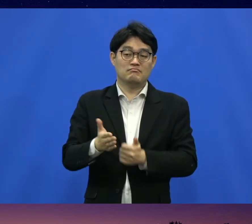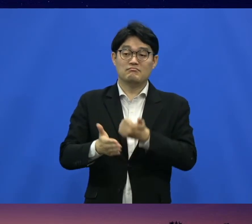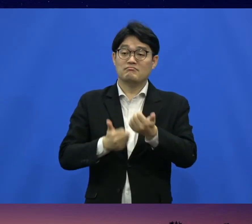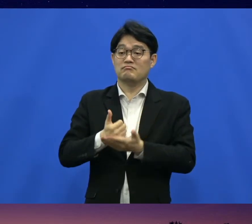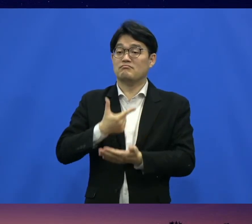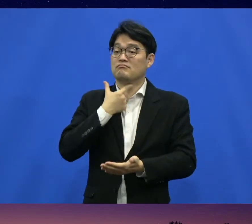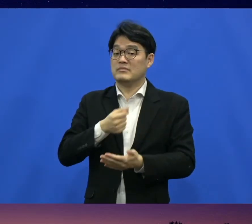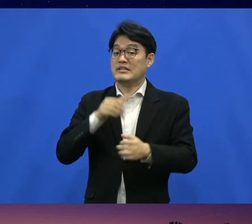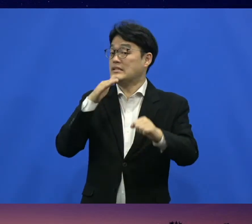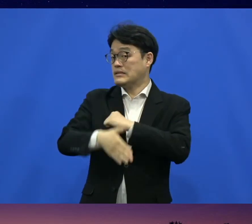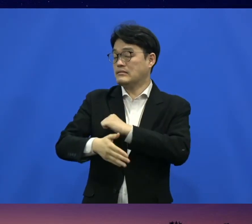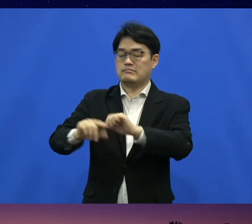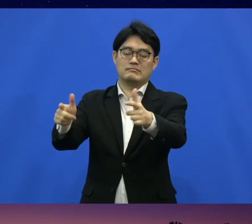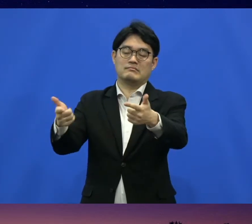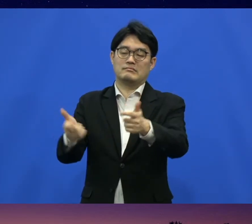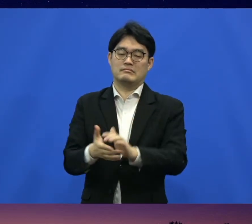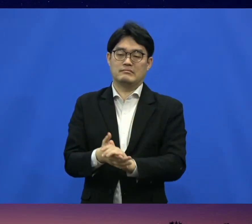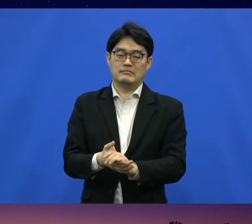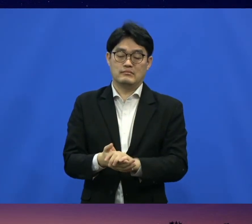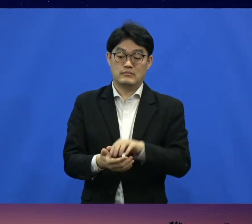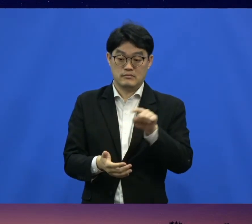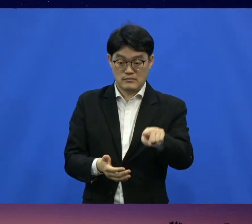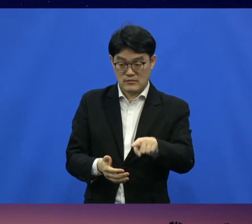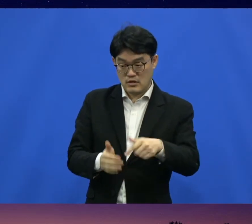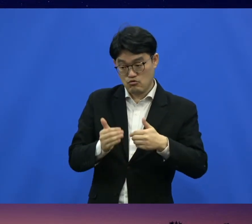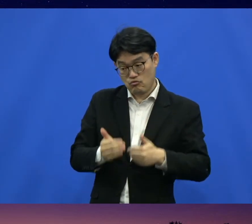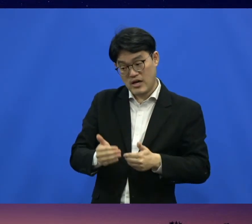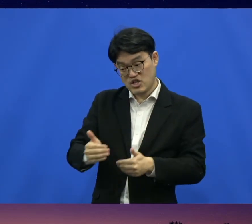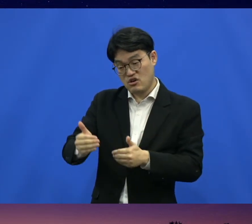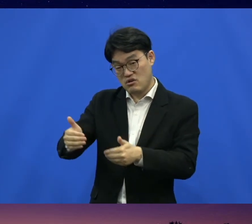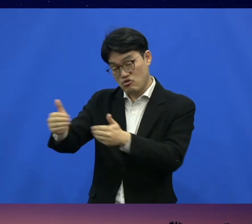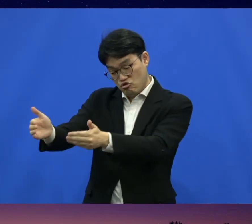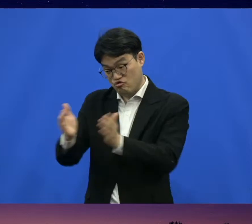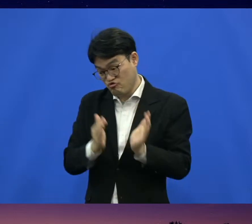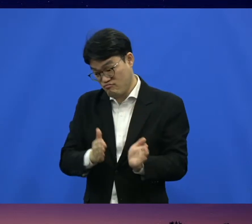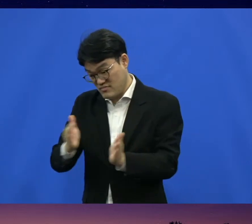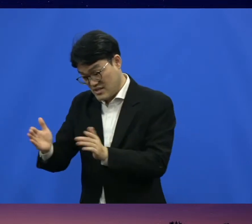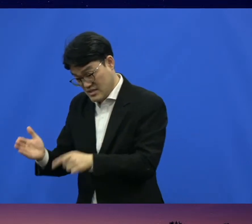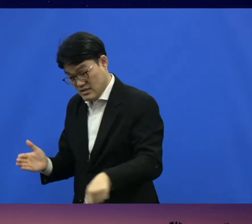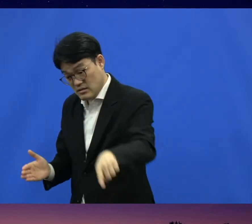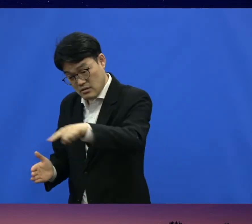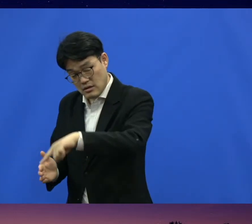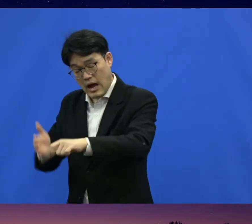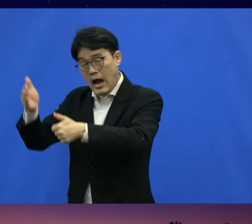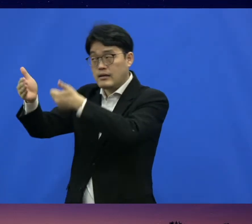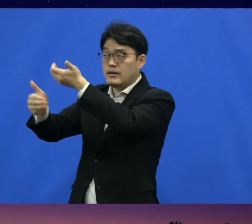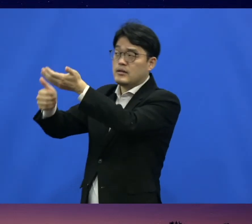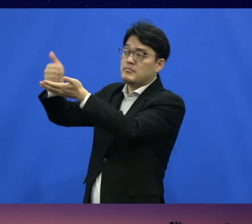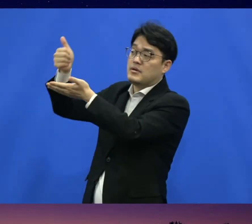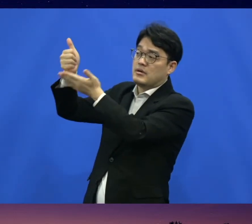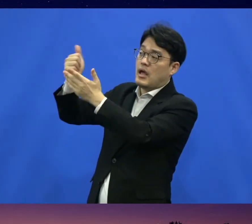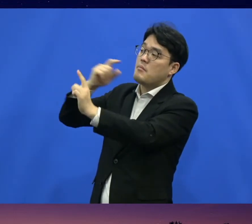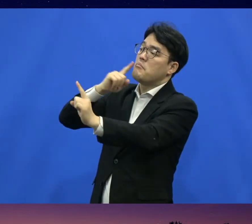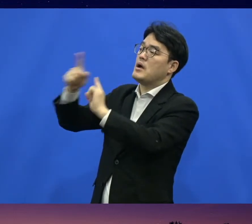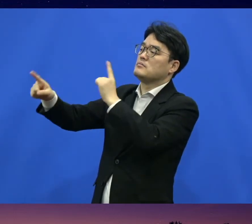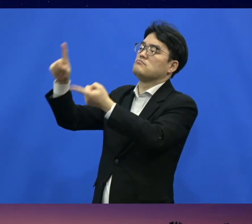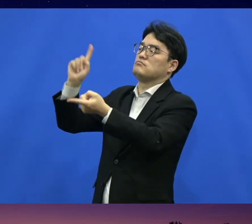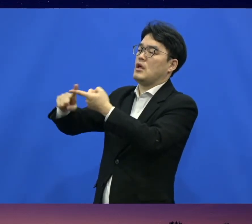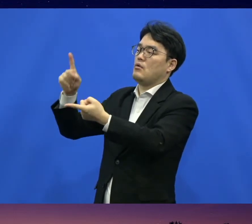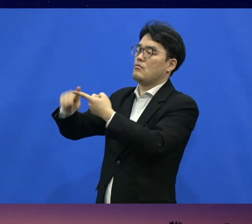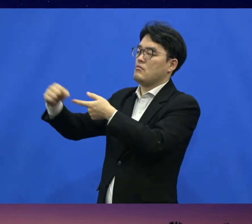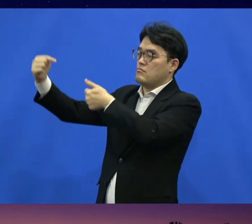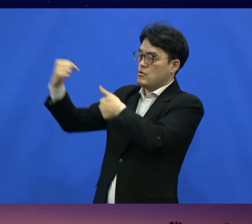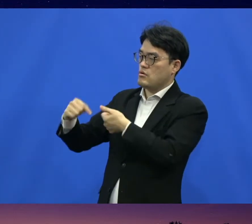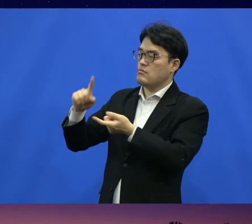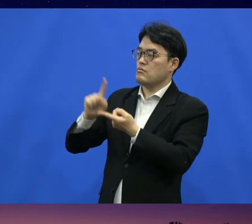아니에요. 그것을 이루어가는 과정에 하나님의 말씀대로 해나가는, 하나님의 방식대로 해나가는